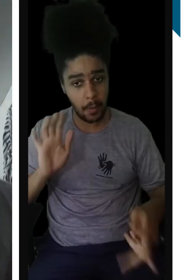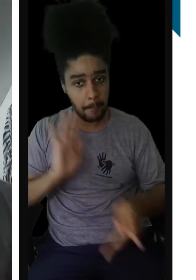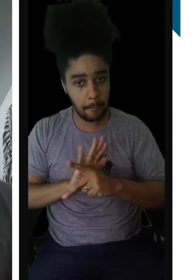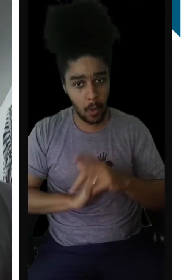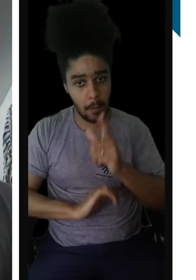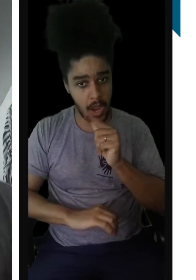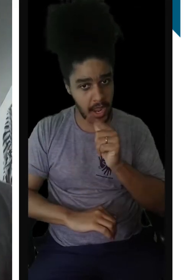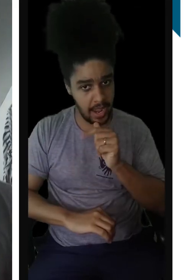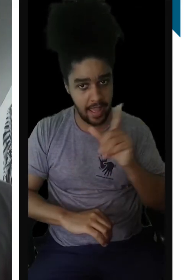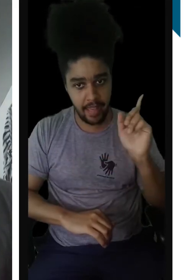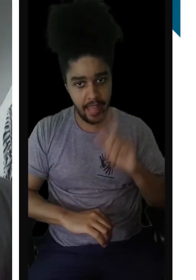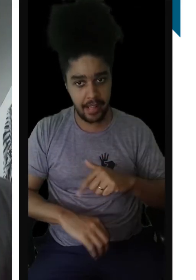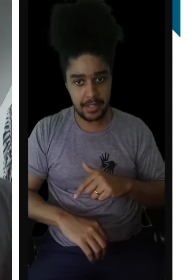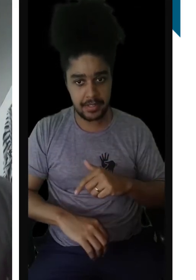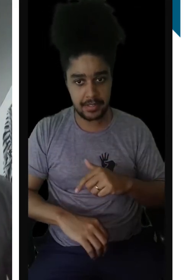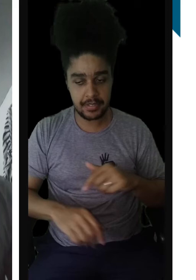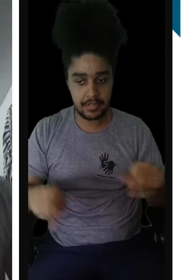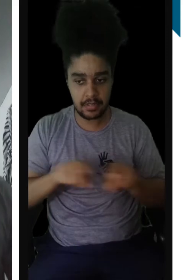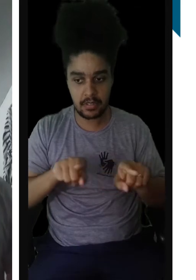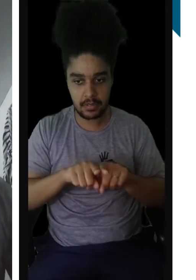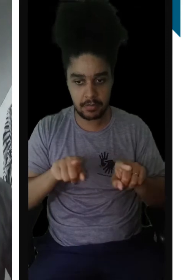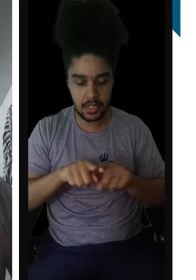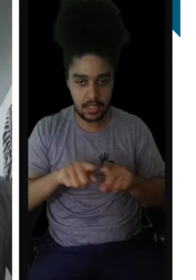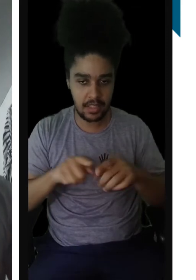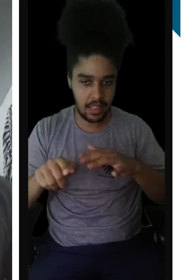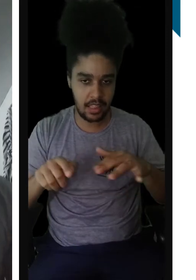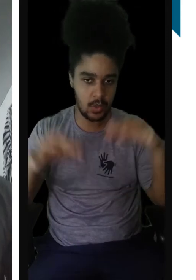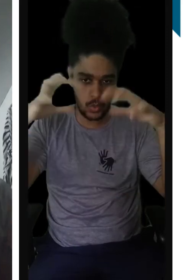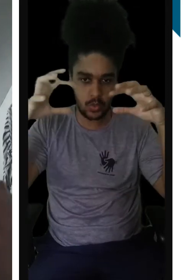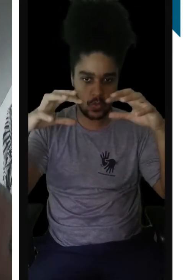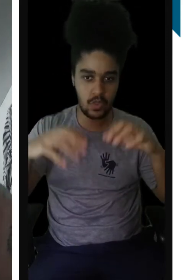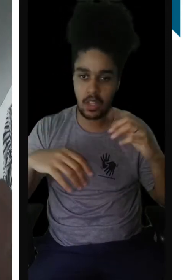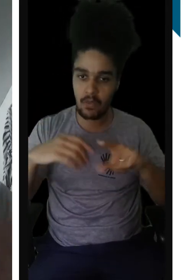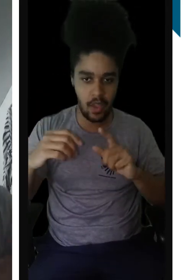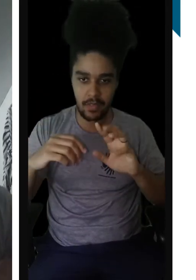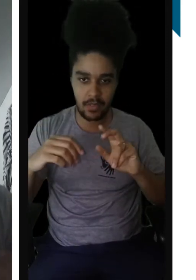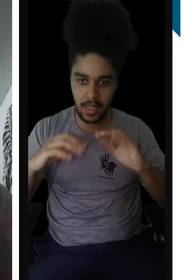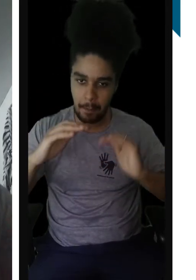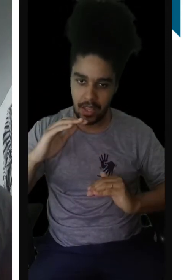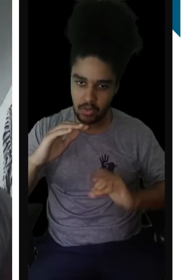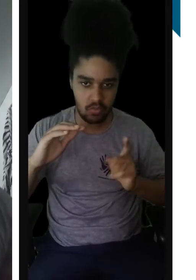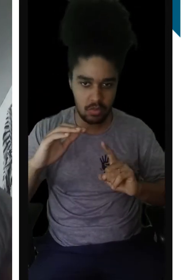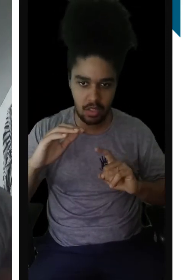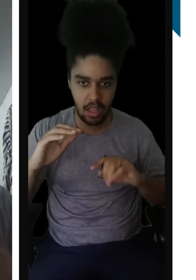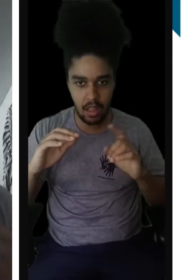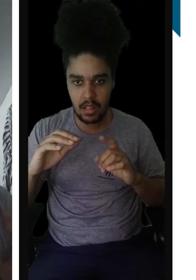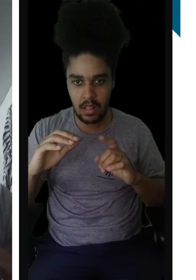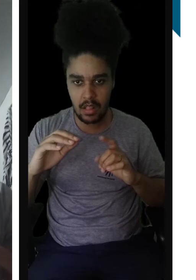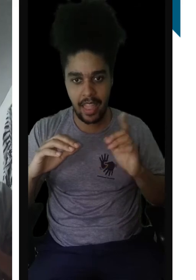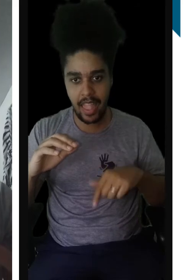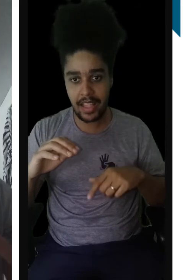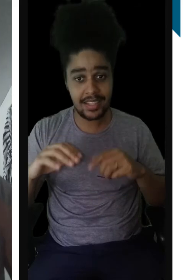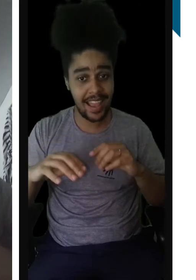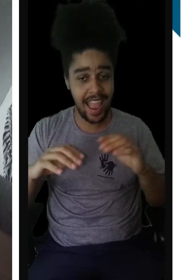problema propriamente hídrico vai ser também na estação chuvosa, mas não nas áreas baixas, nas áreas da